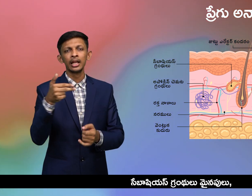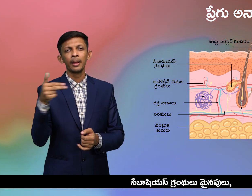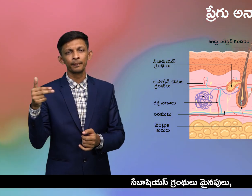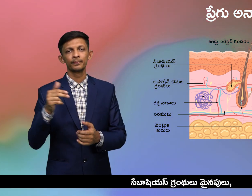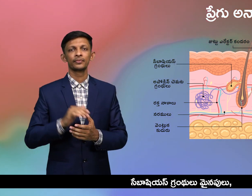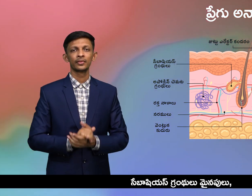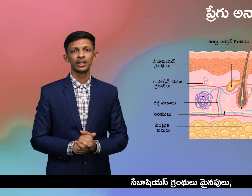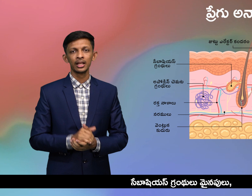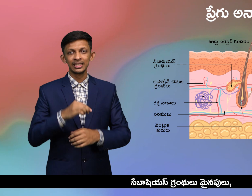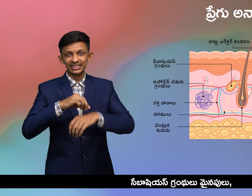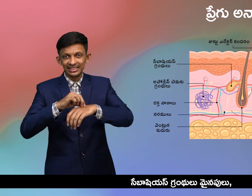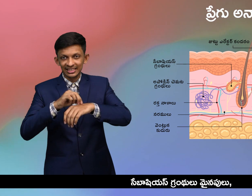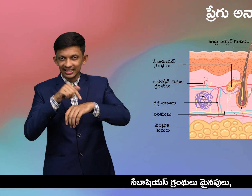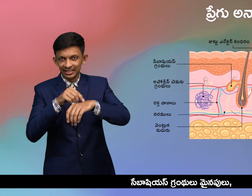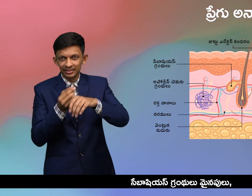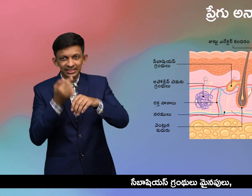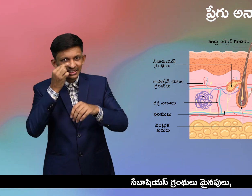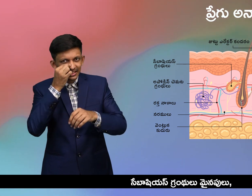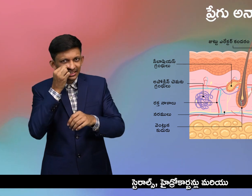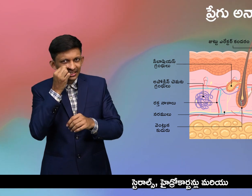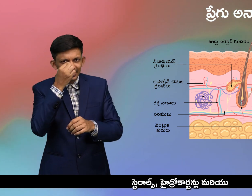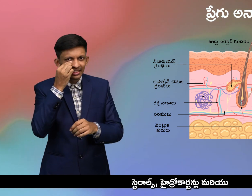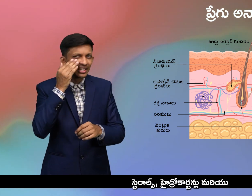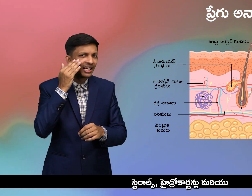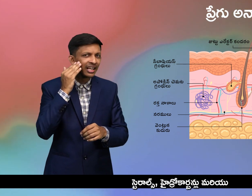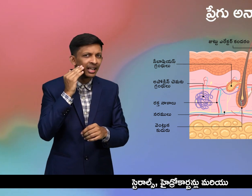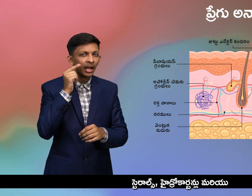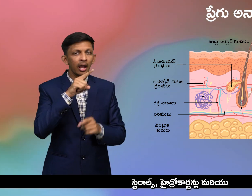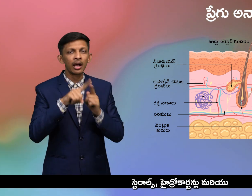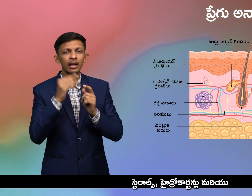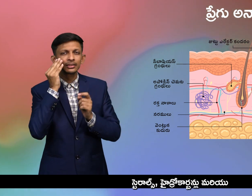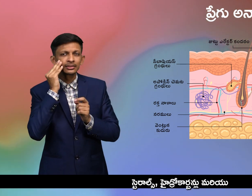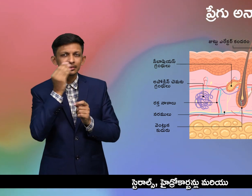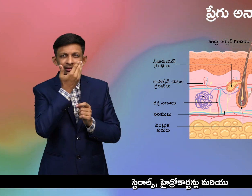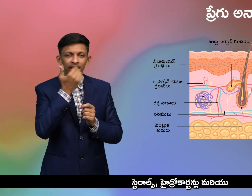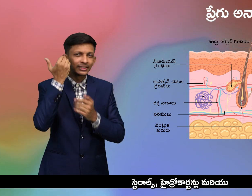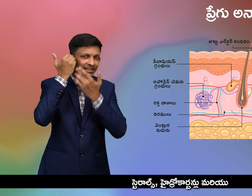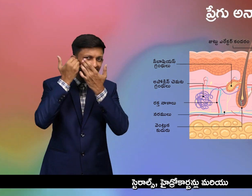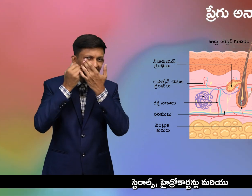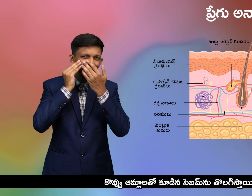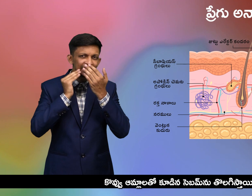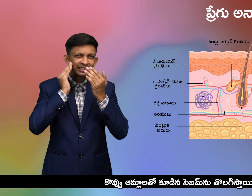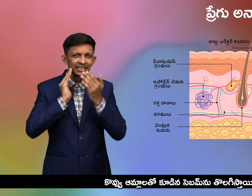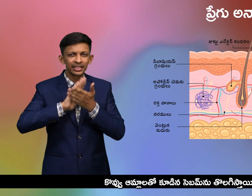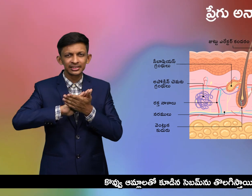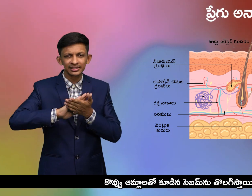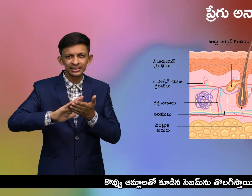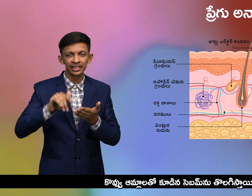సెబాషియస్ గ్రంథులు మైనపులు, స్టెరాల్స్, హైడ్రోకార్బన్లు మరియు కొవ్వు ఆమ్లాలతో